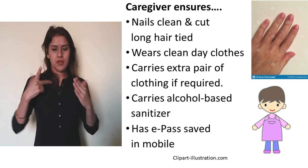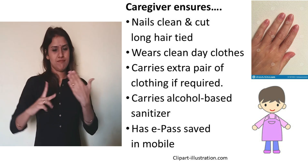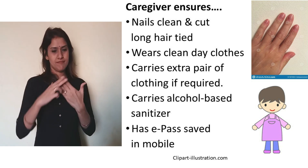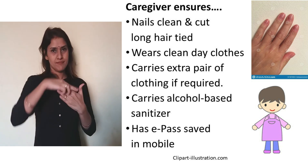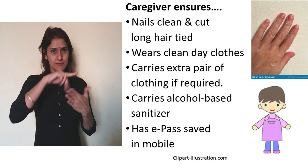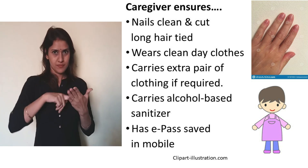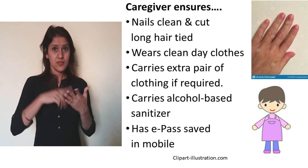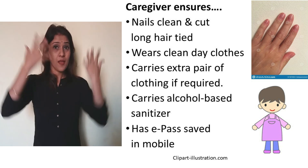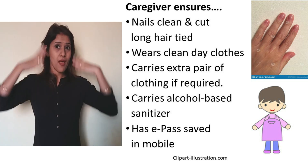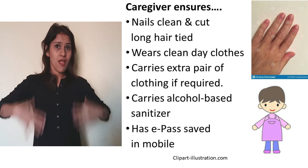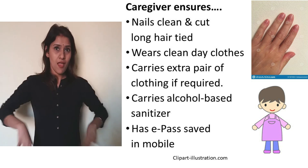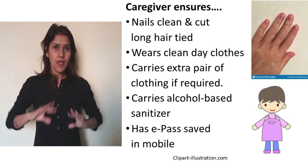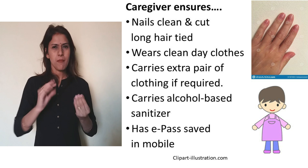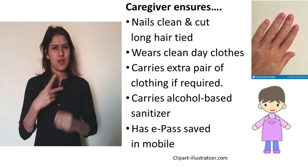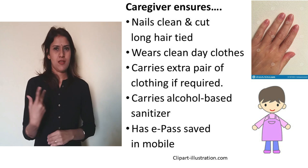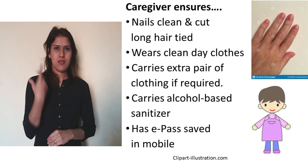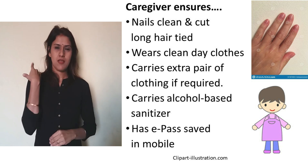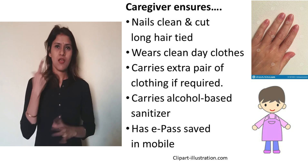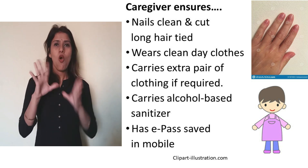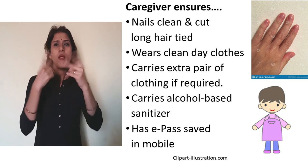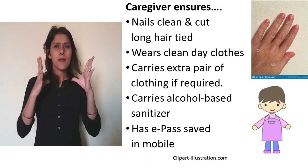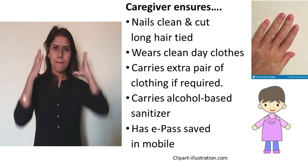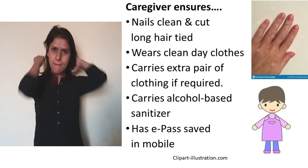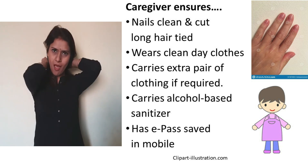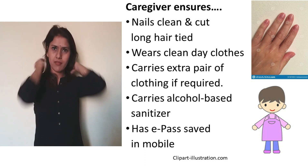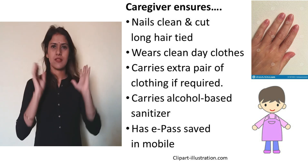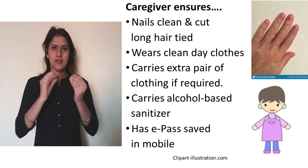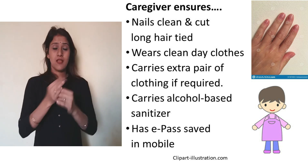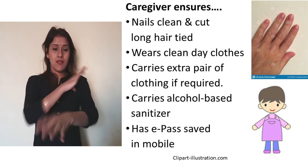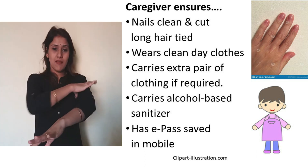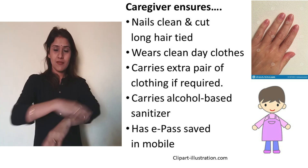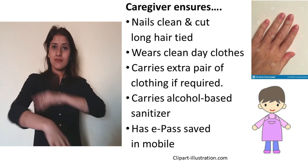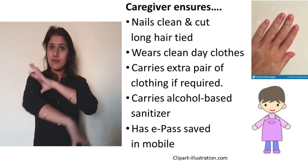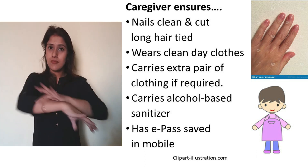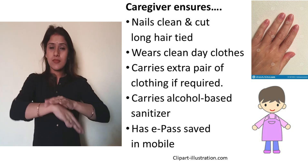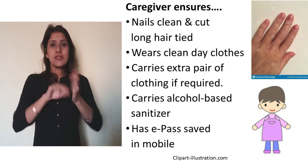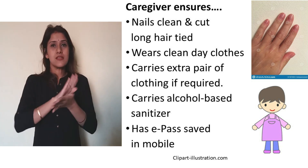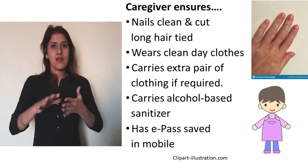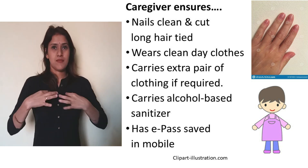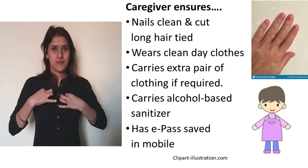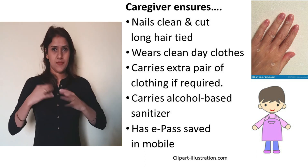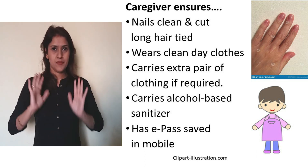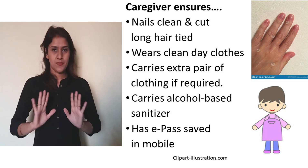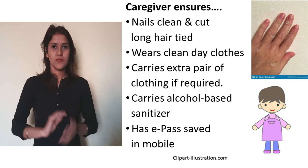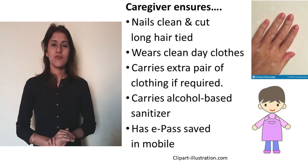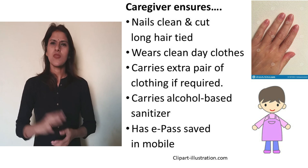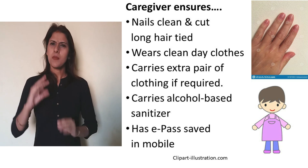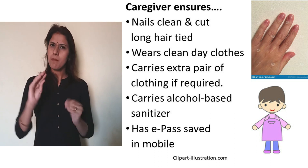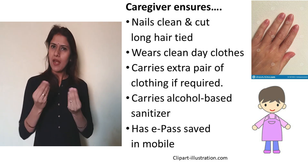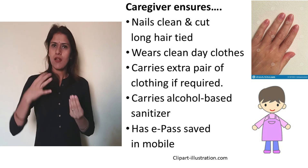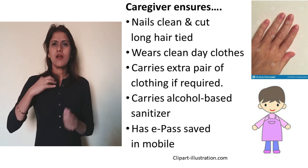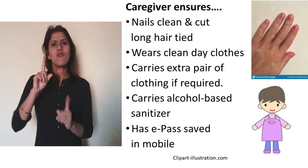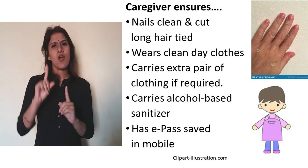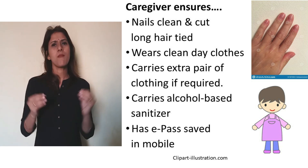हुए हों। यदि लंबे बाल हों तो उन्हें बांध कर रखें। पूरी बांह के साफ कपड़े पहनें। यदि आवश्यक हो तो कपड़ों की